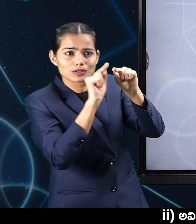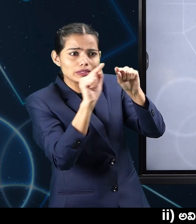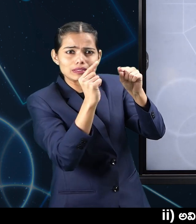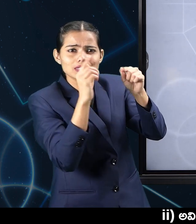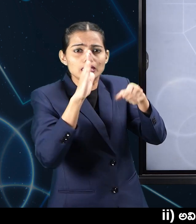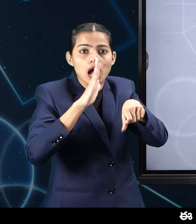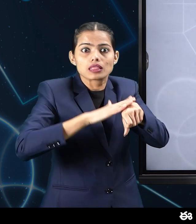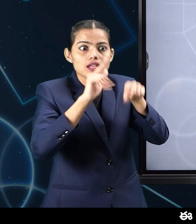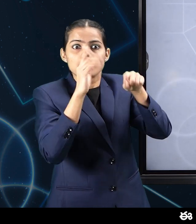తాకుతుంది.